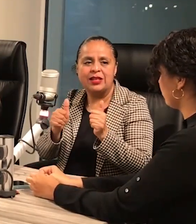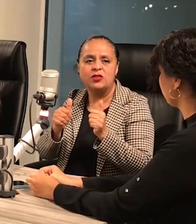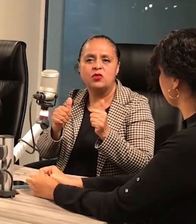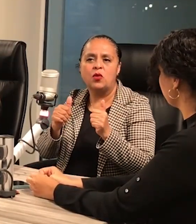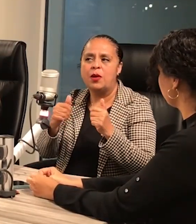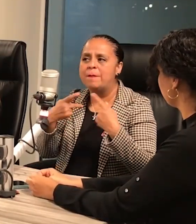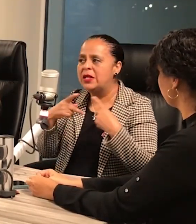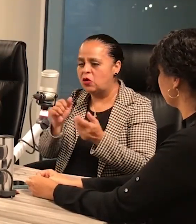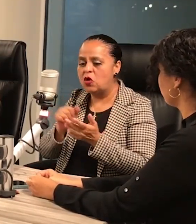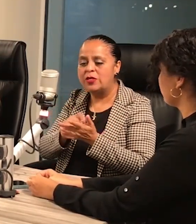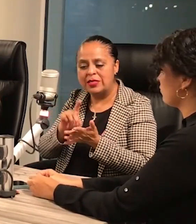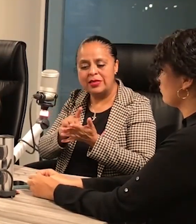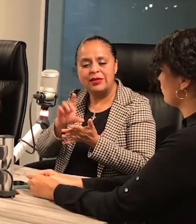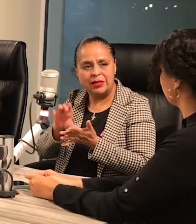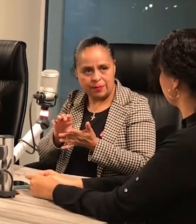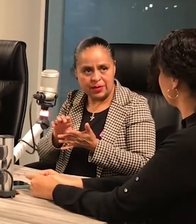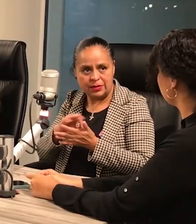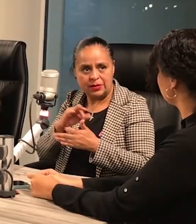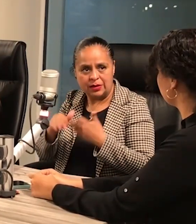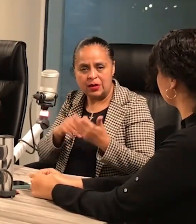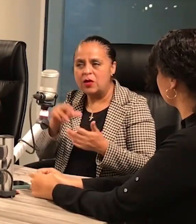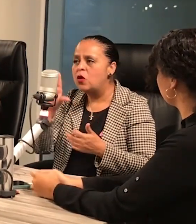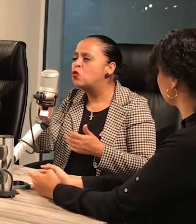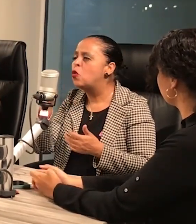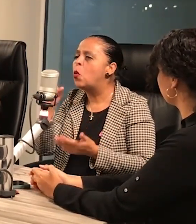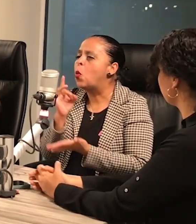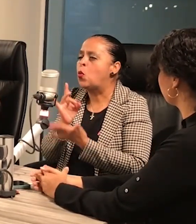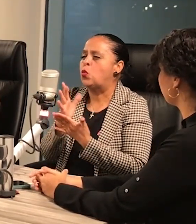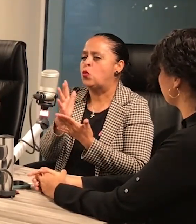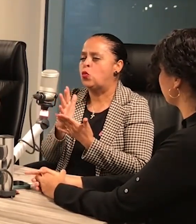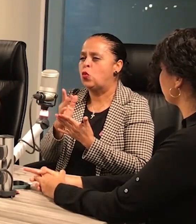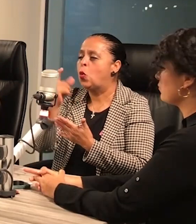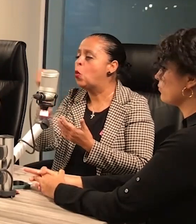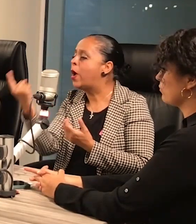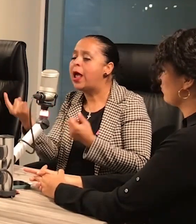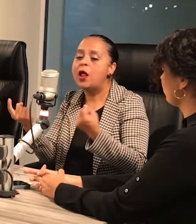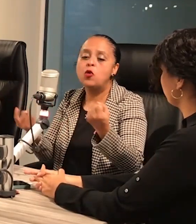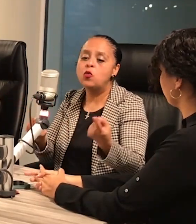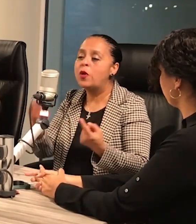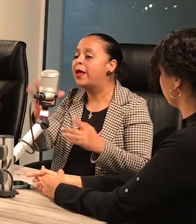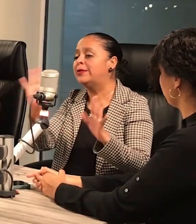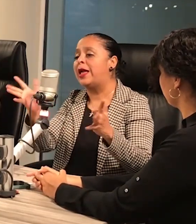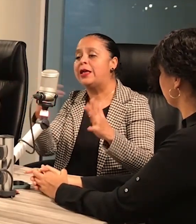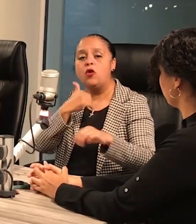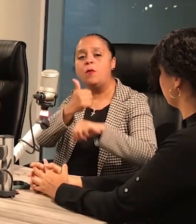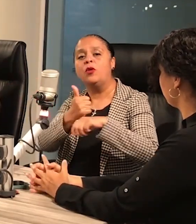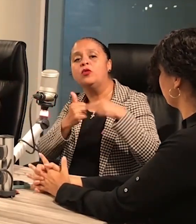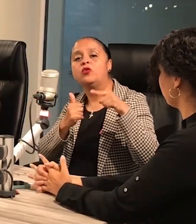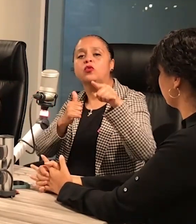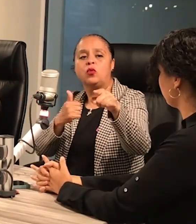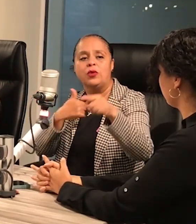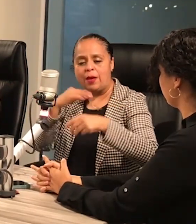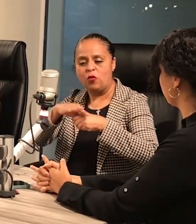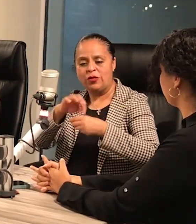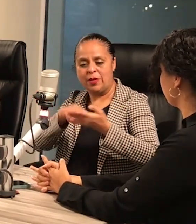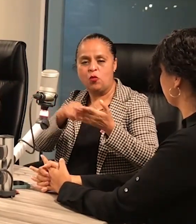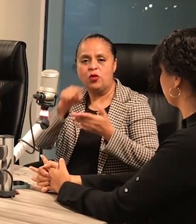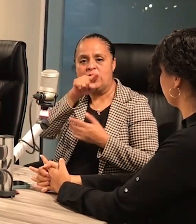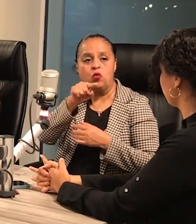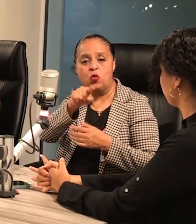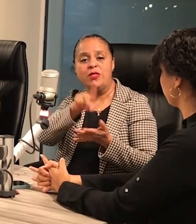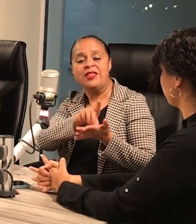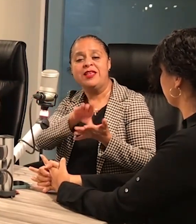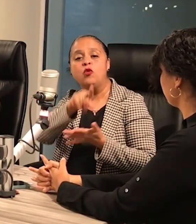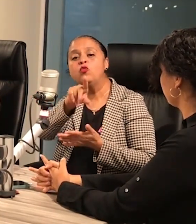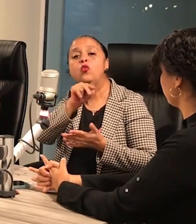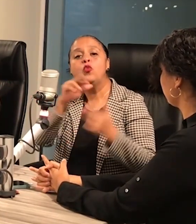la pues de la discapacidad, ¿no? No solo que sea el peso de unos cuantos, de como de, ya te pusimos a ti, ya votamos por ti porque vives con discapacidad,